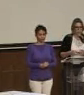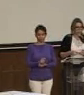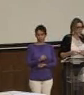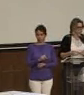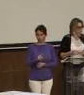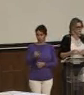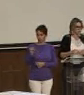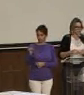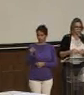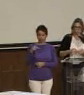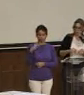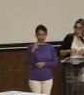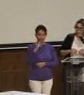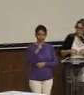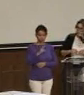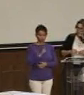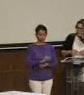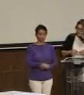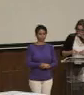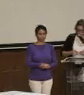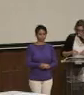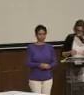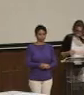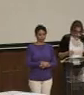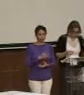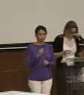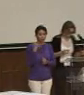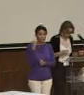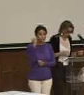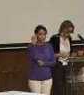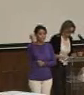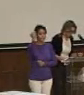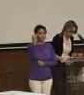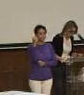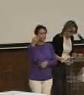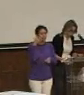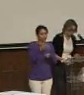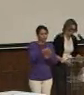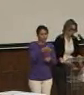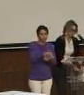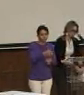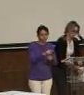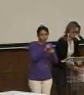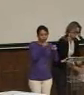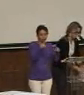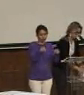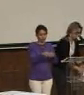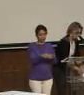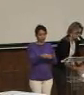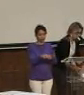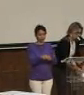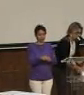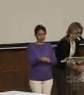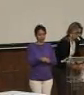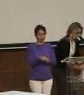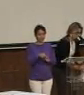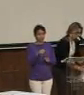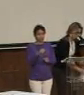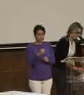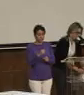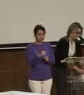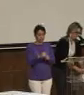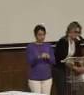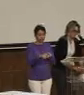Elcio, responde. Eu acho muito importante você participar da sala de aula, mesmo estando